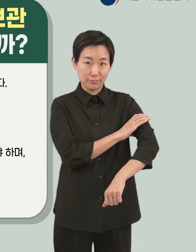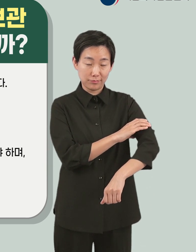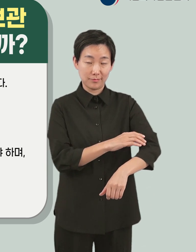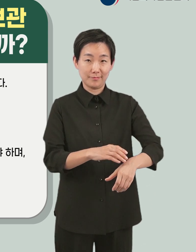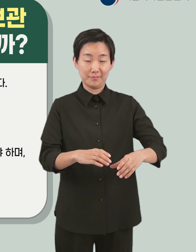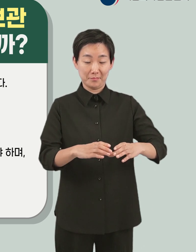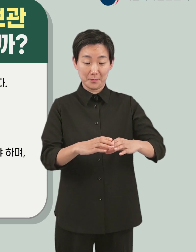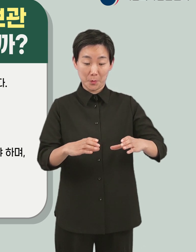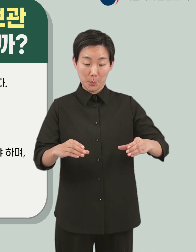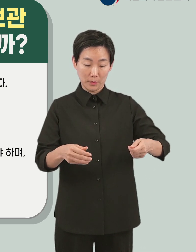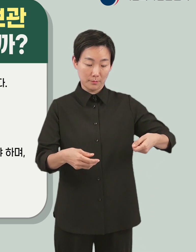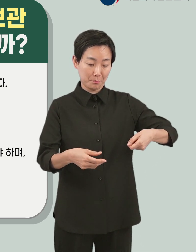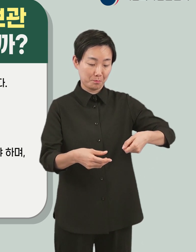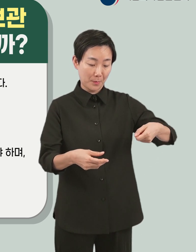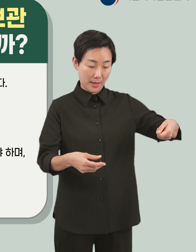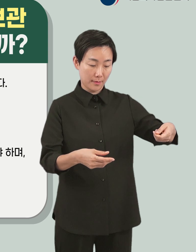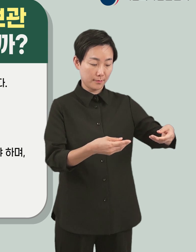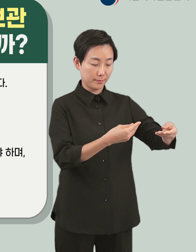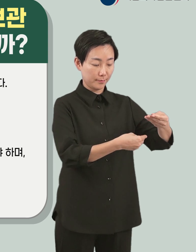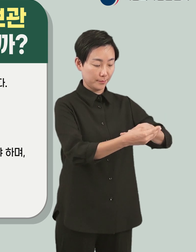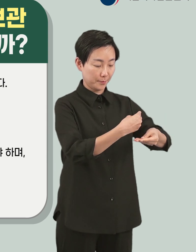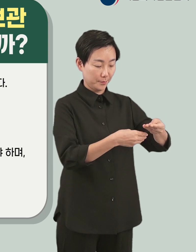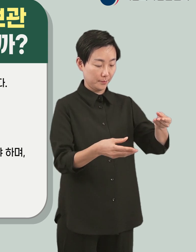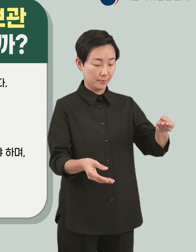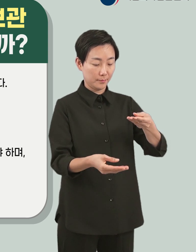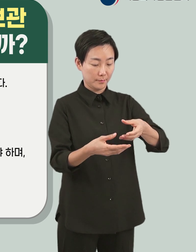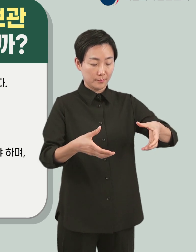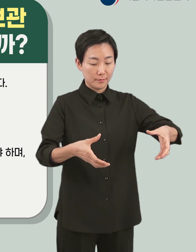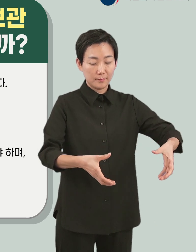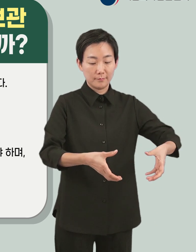넣어 보관합니다. 커프는 본체에서